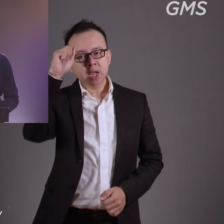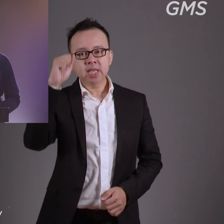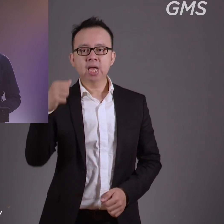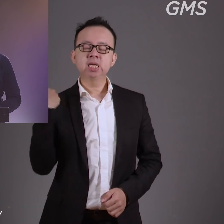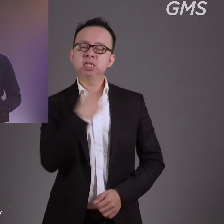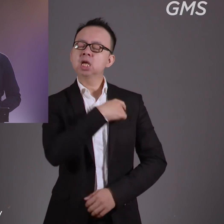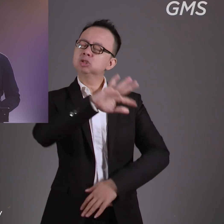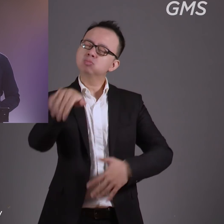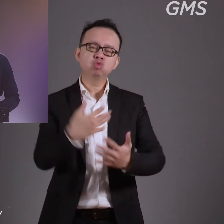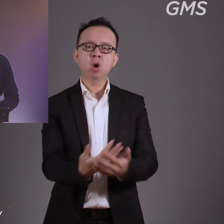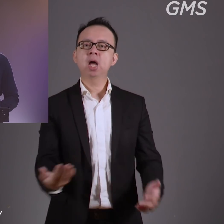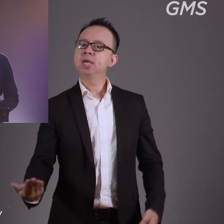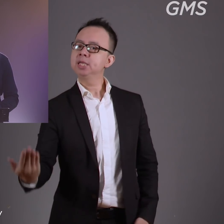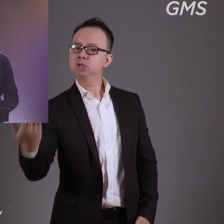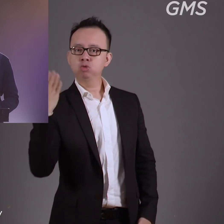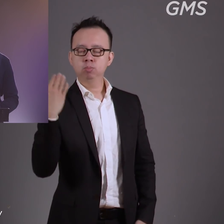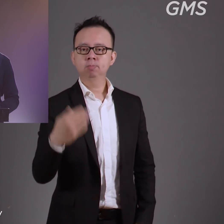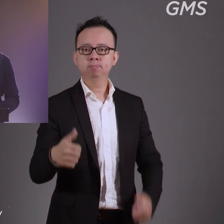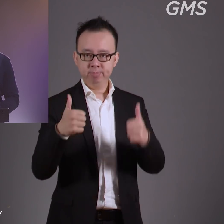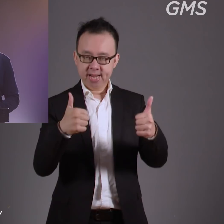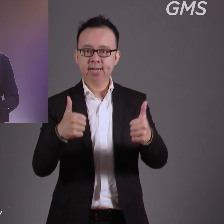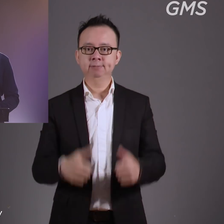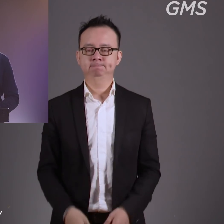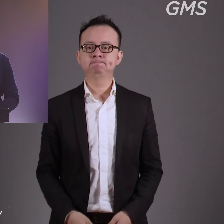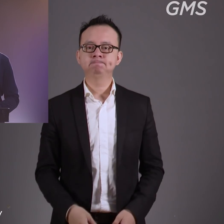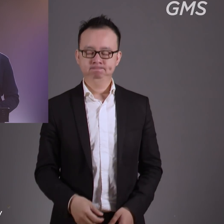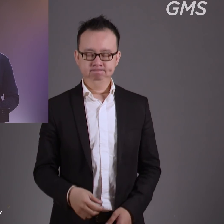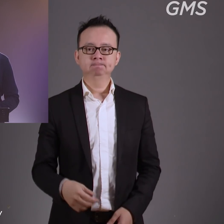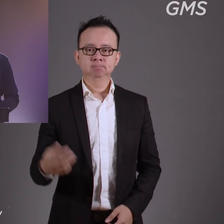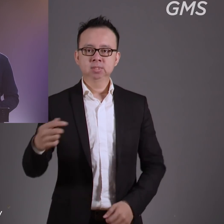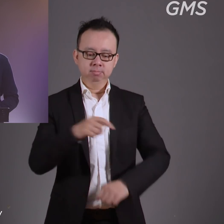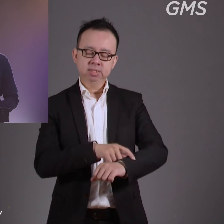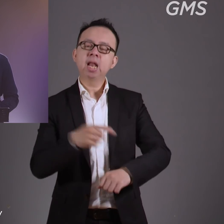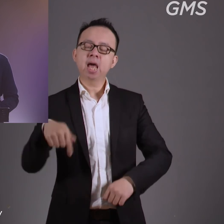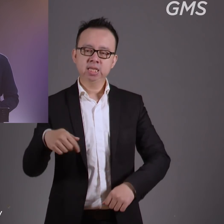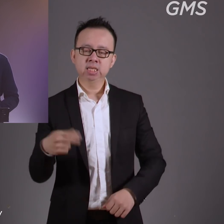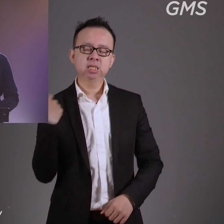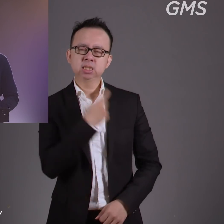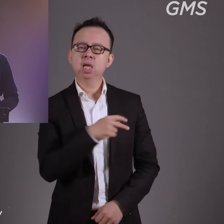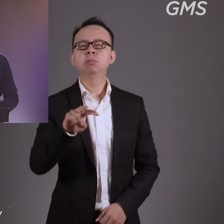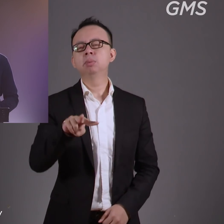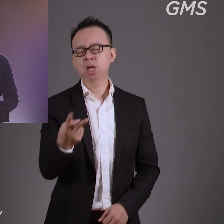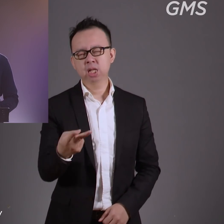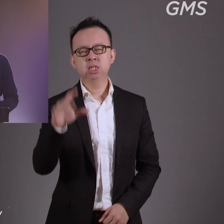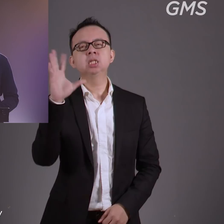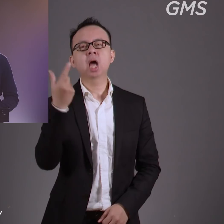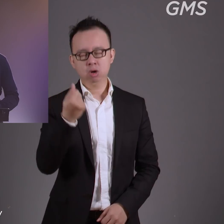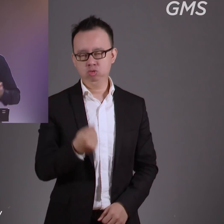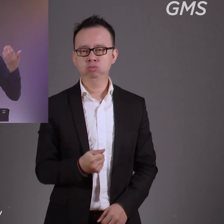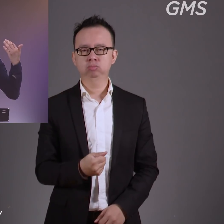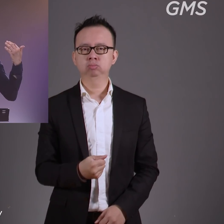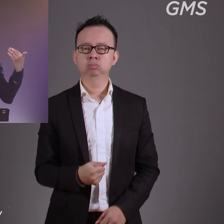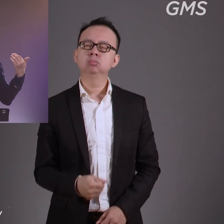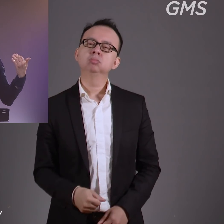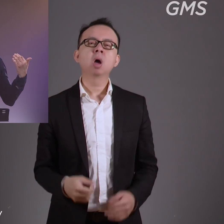dan saya hidup benar. Sebentar lagi akan pergantian tahun tentunya. Tidak lama lagi beberapa hari.